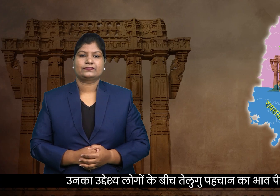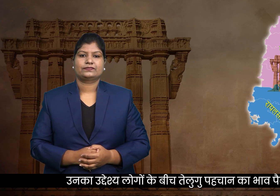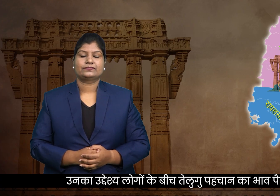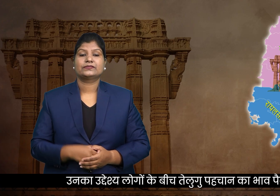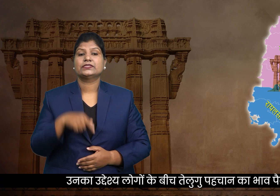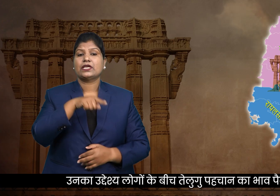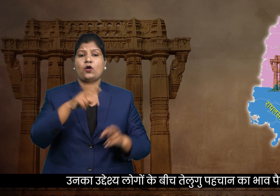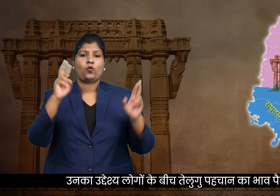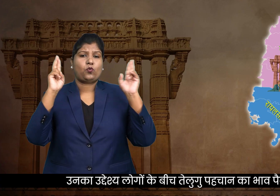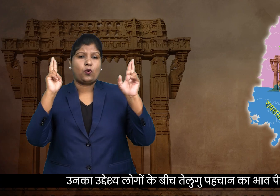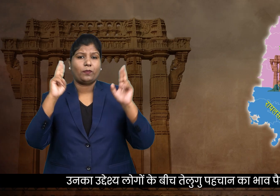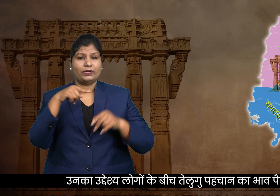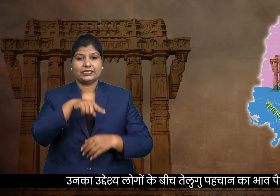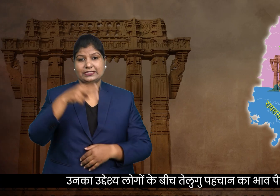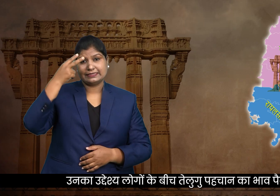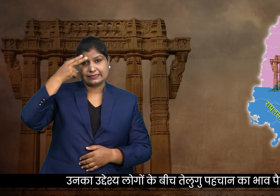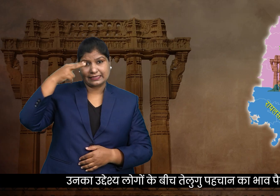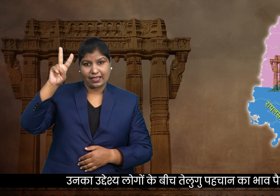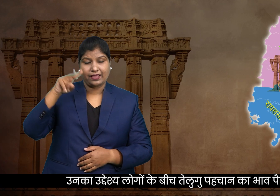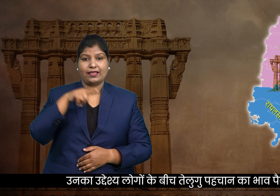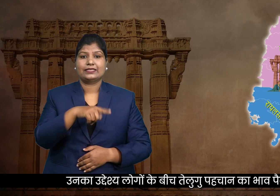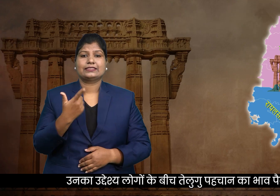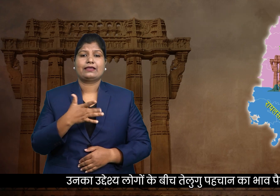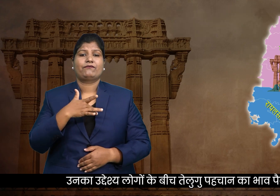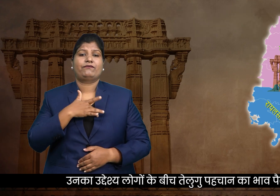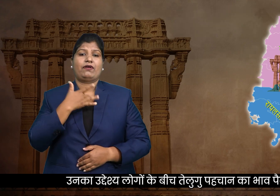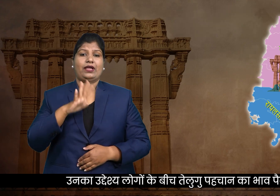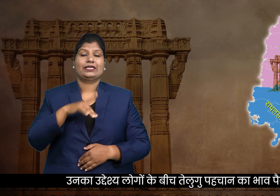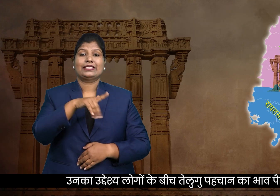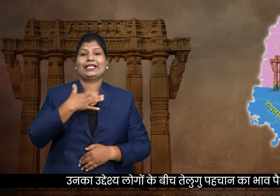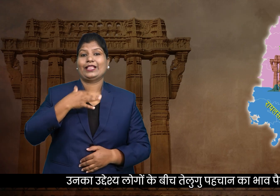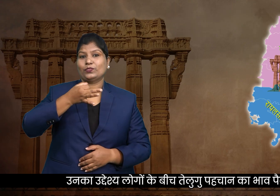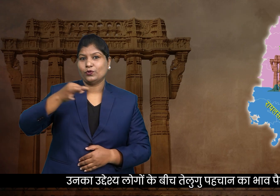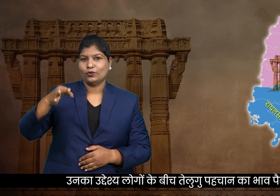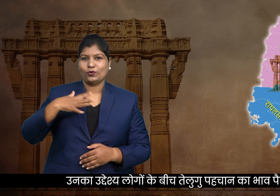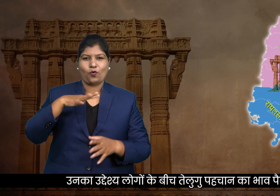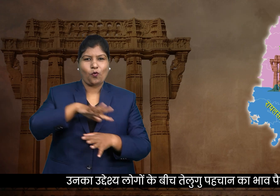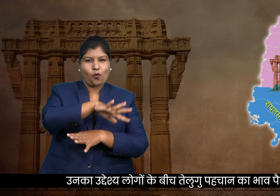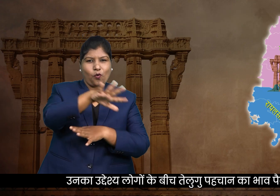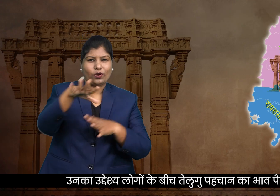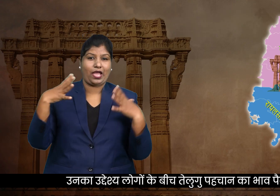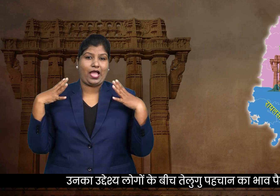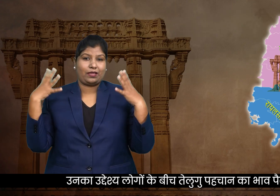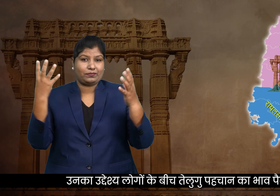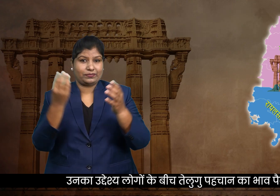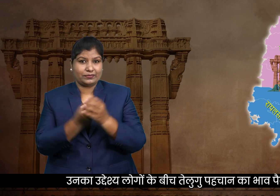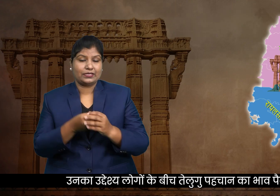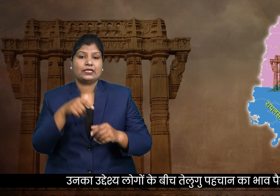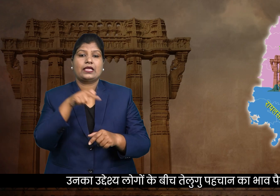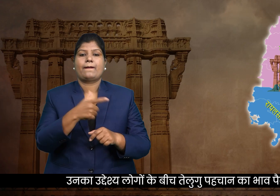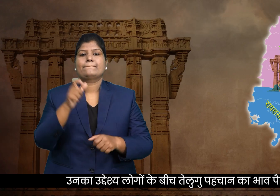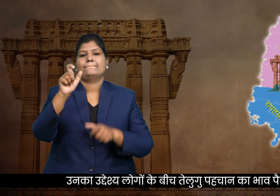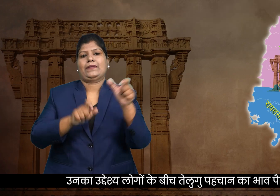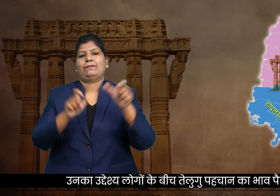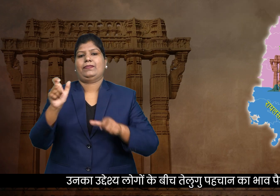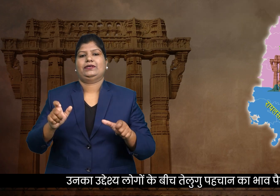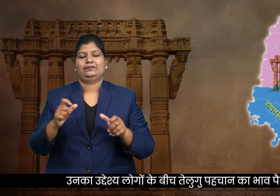उनका उद्देश्य लोगों के बीच तेलुगु पहचान का भाव पैदा करना था।